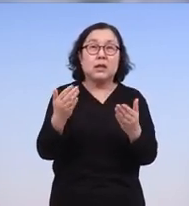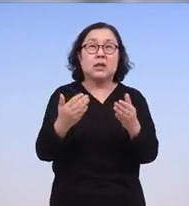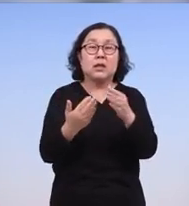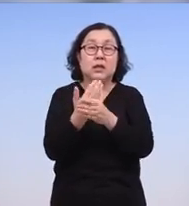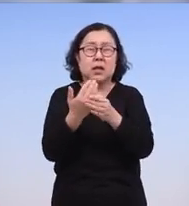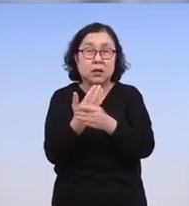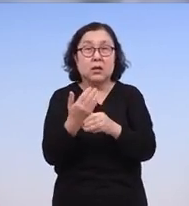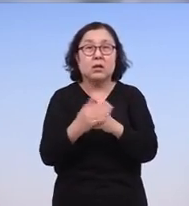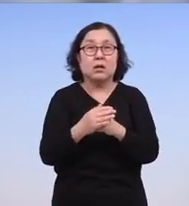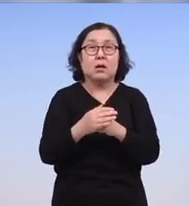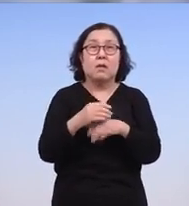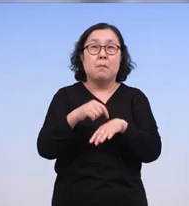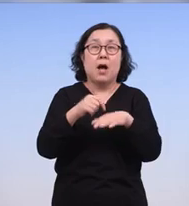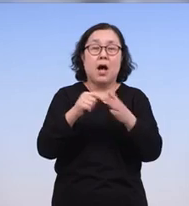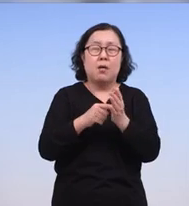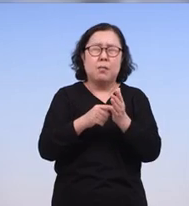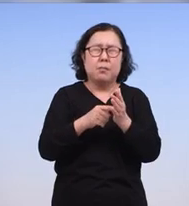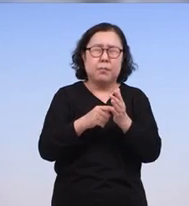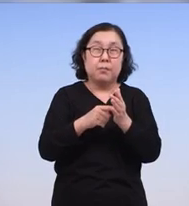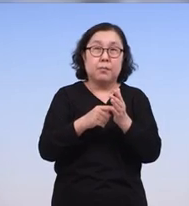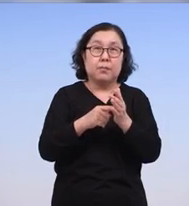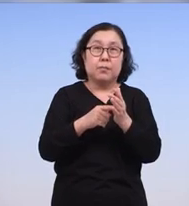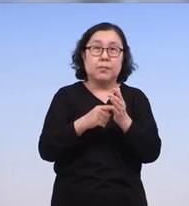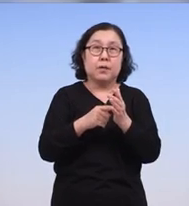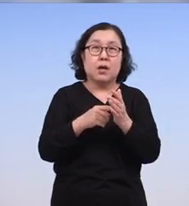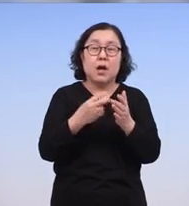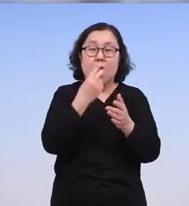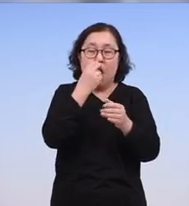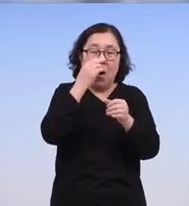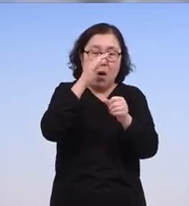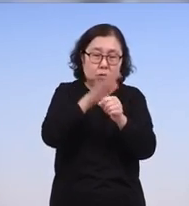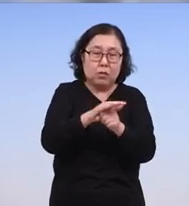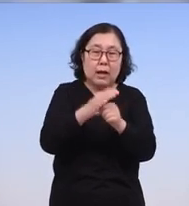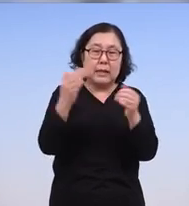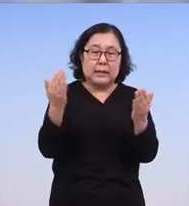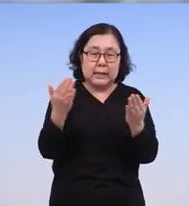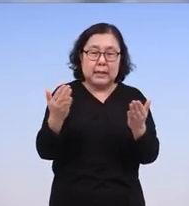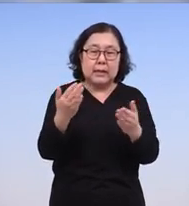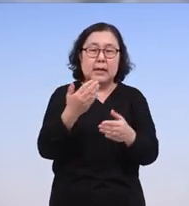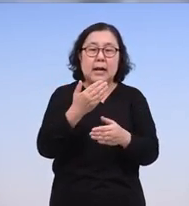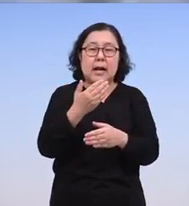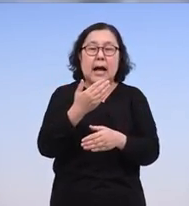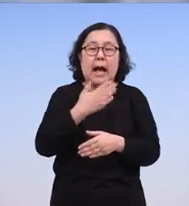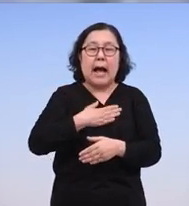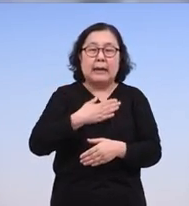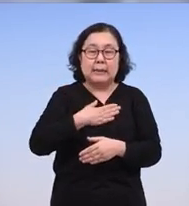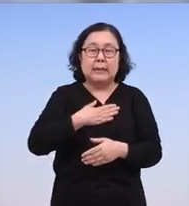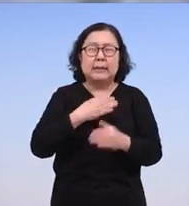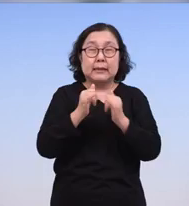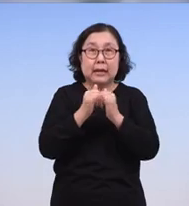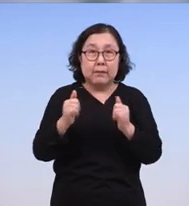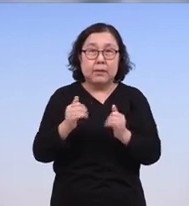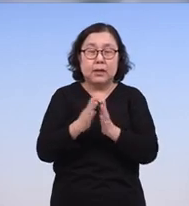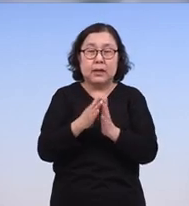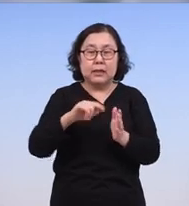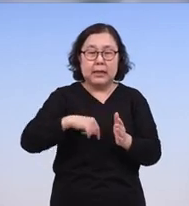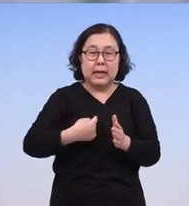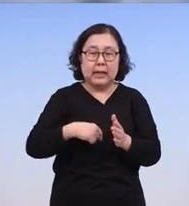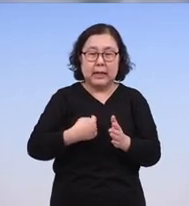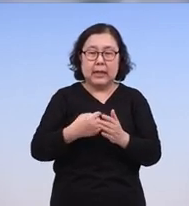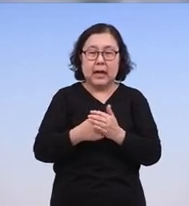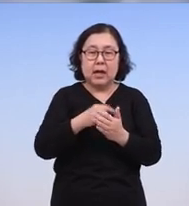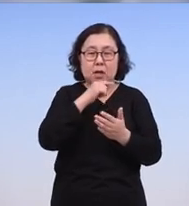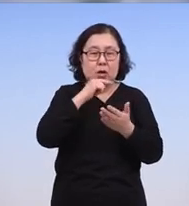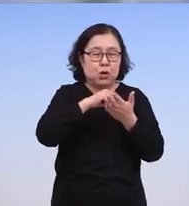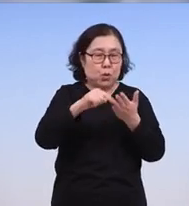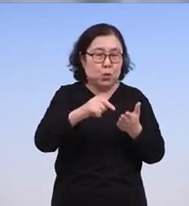일을 당했는데 더 억장이 무너지는 건 이게 억울한 일이라는 걸 뻔히 아는 그 직장 동료들이 자기들에게 불이익이